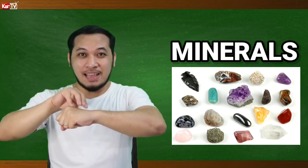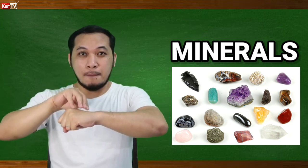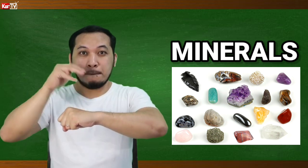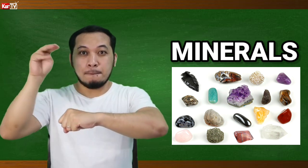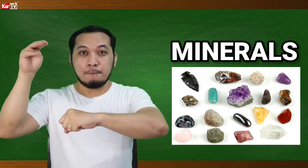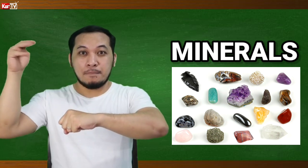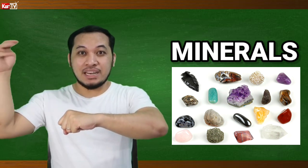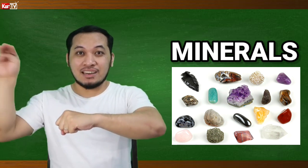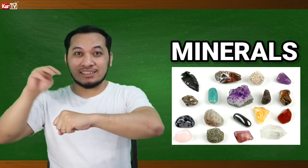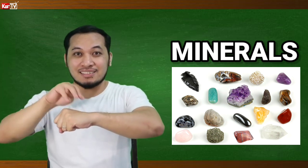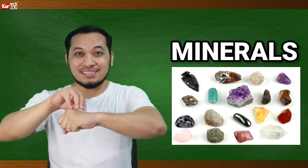minerals